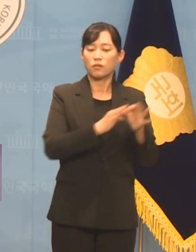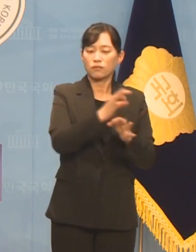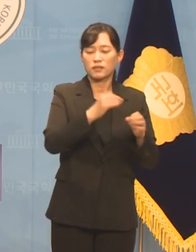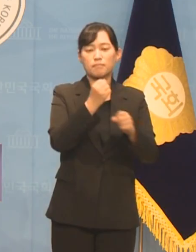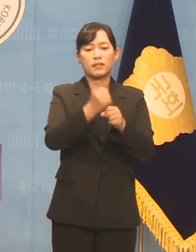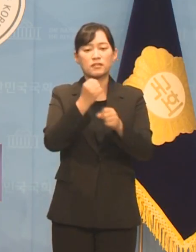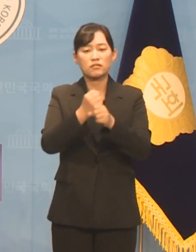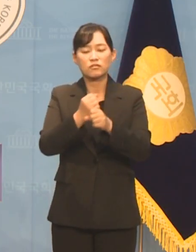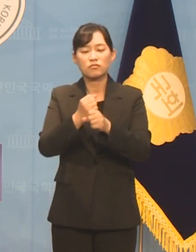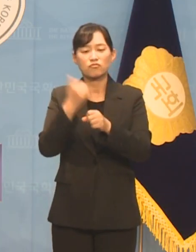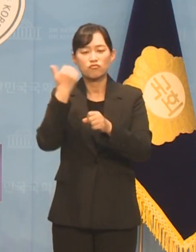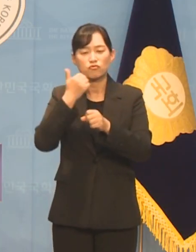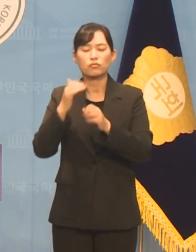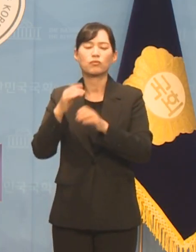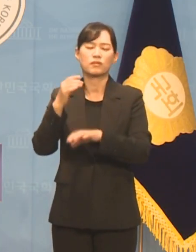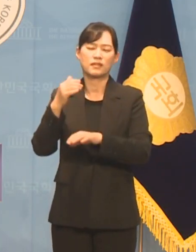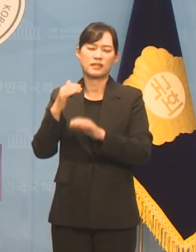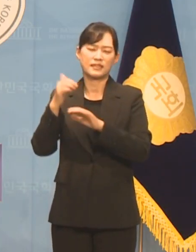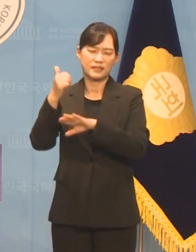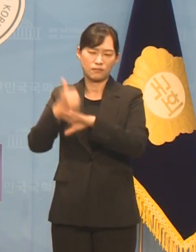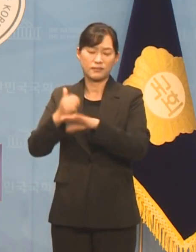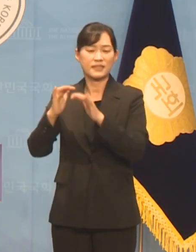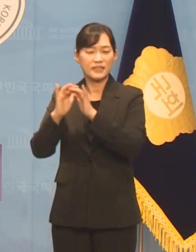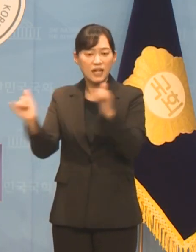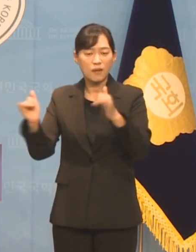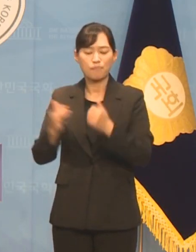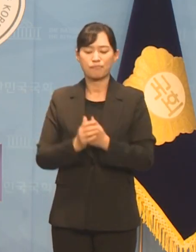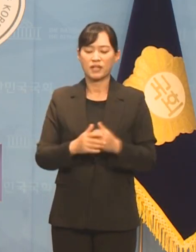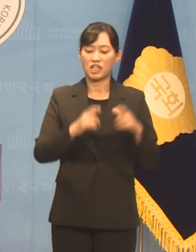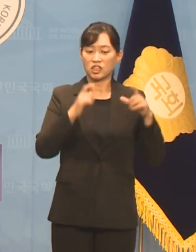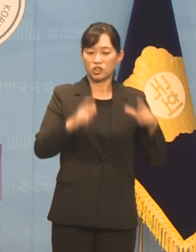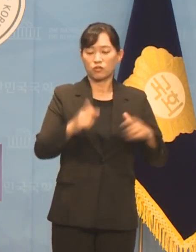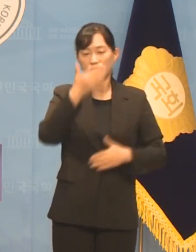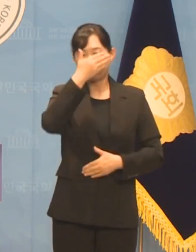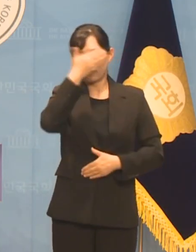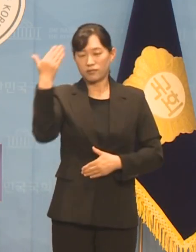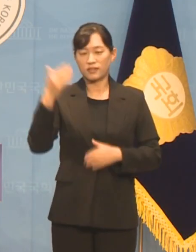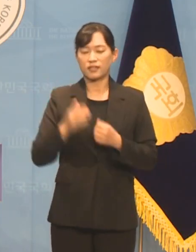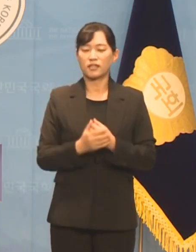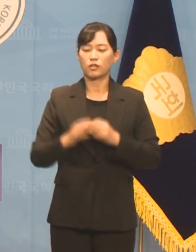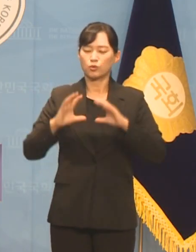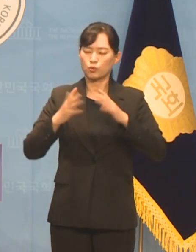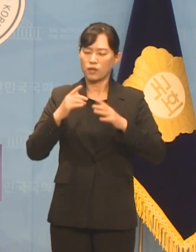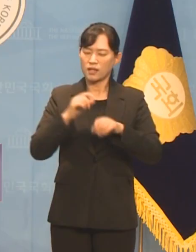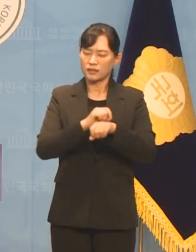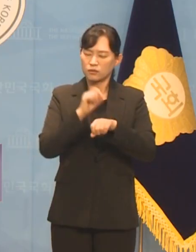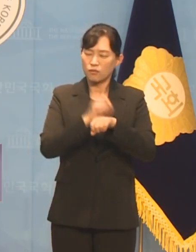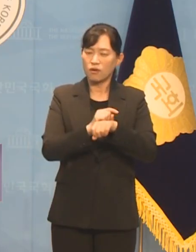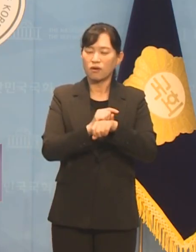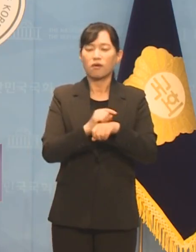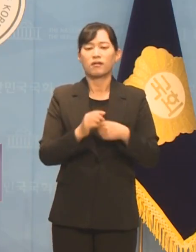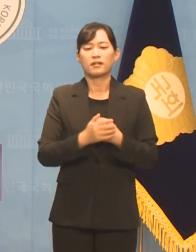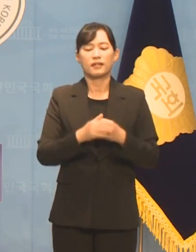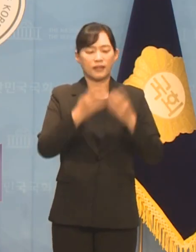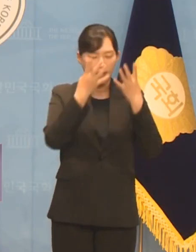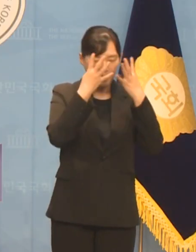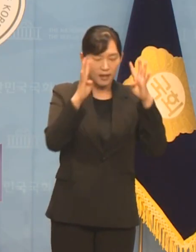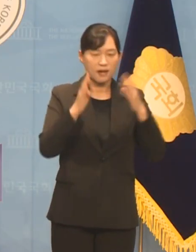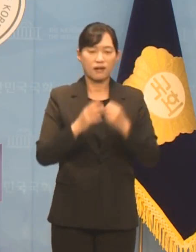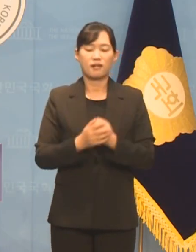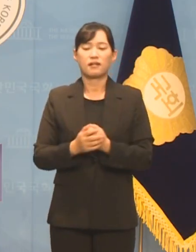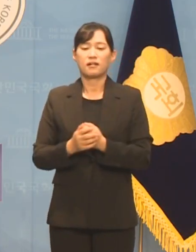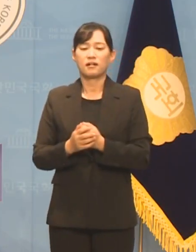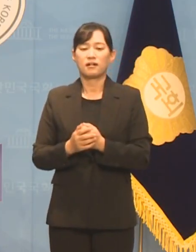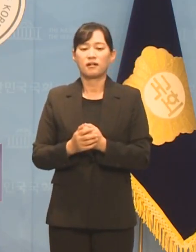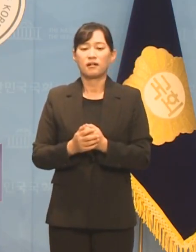주체는 결국 사람입니다. 지역의 청년들이 국가특성화 연구중심대학과 지산, 학,